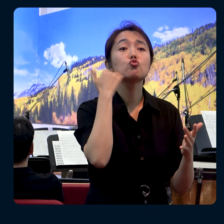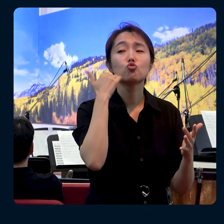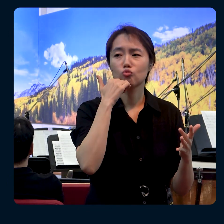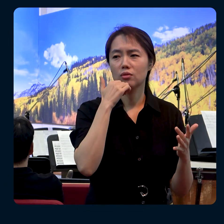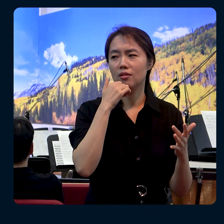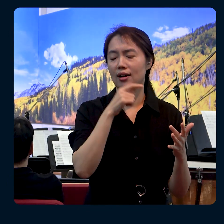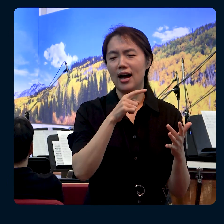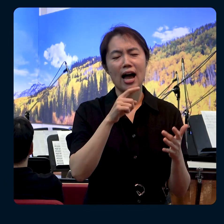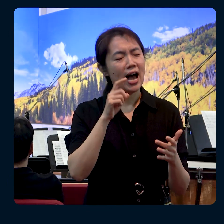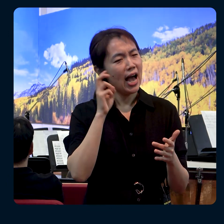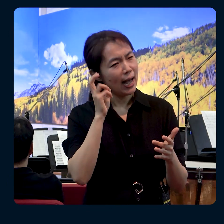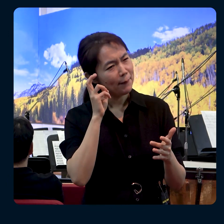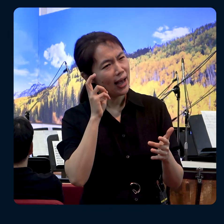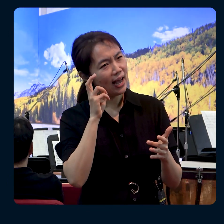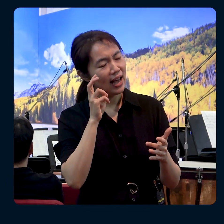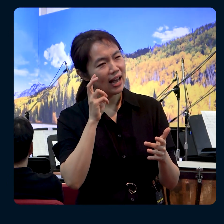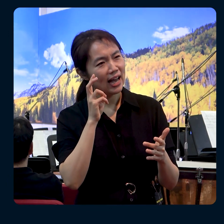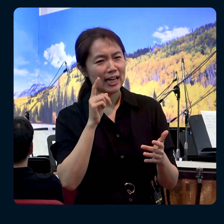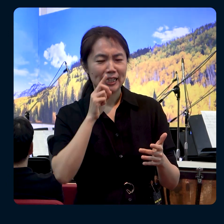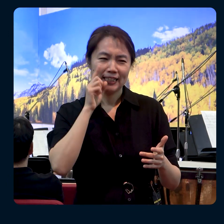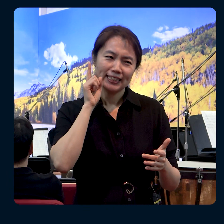예, 심한 놈들이 뽑히지 않겠어요?